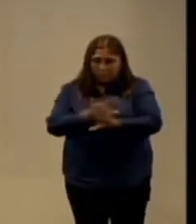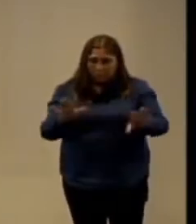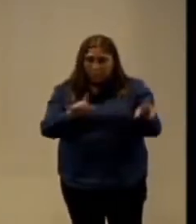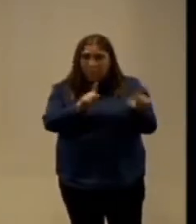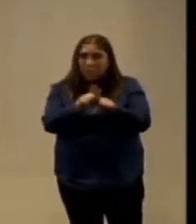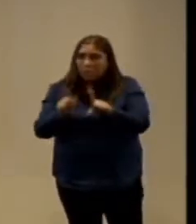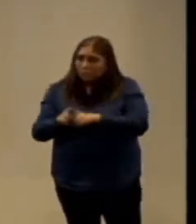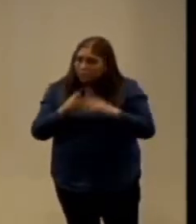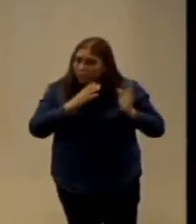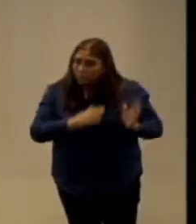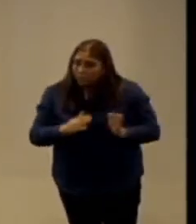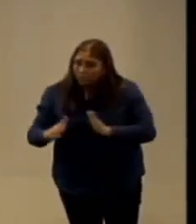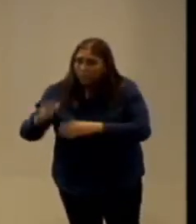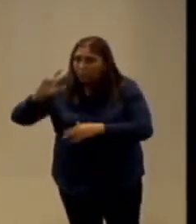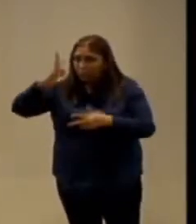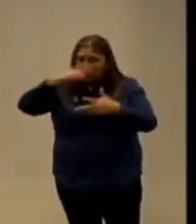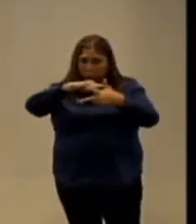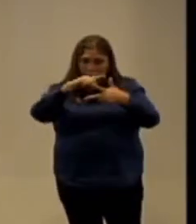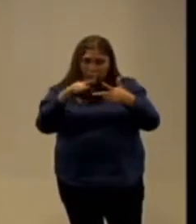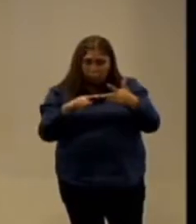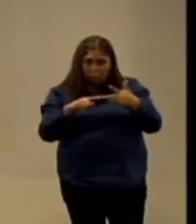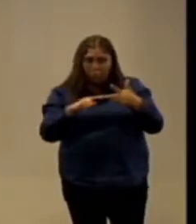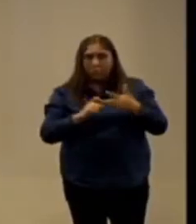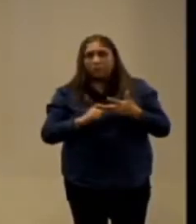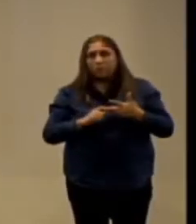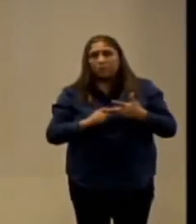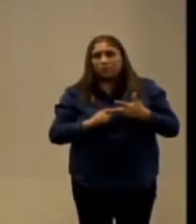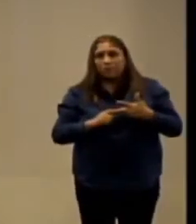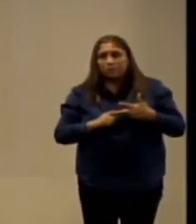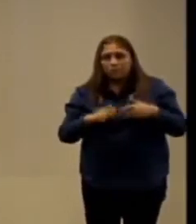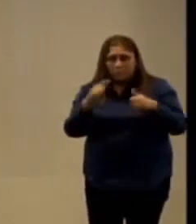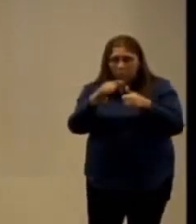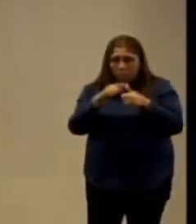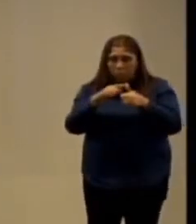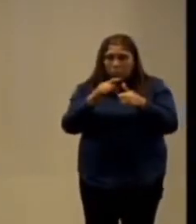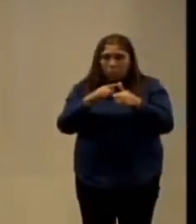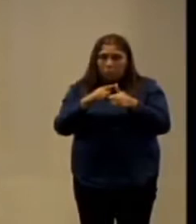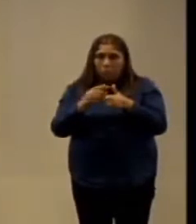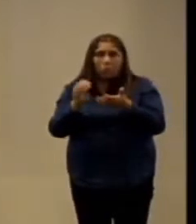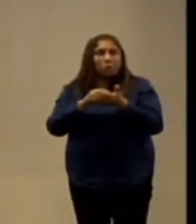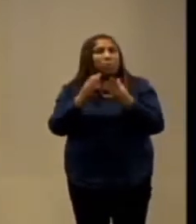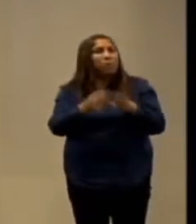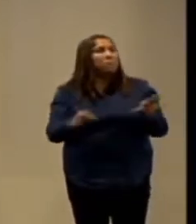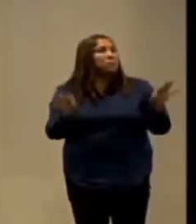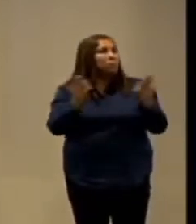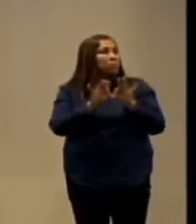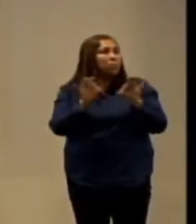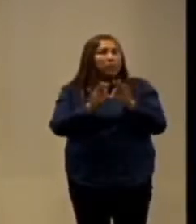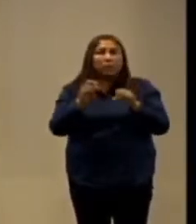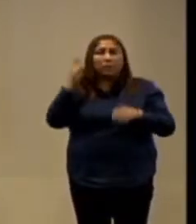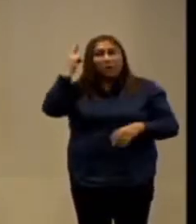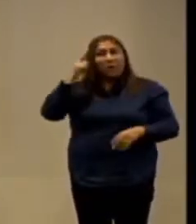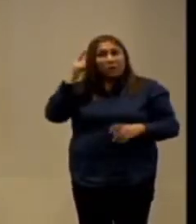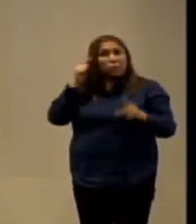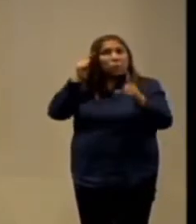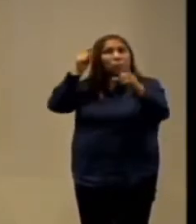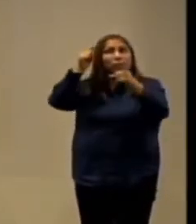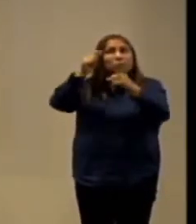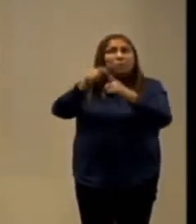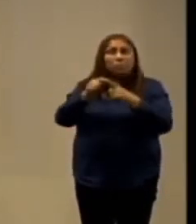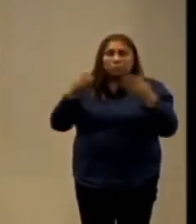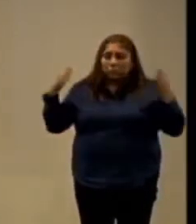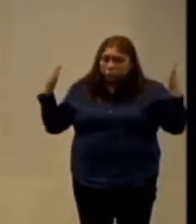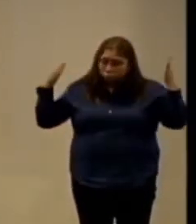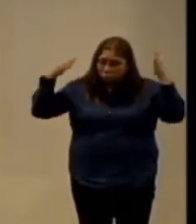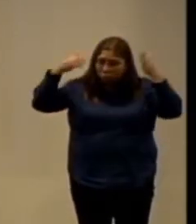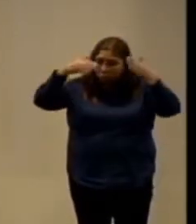que está organizado en 3 componentes. Uno de los aspectos más importantes de PRONAVEC y su razón de ser es que su enfoque